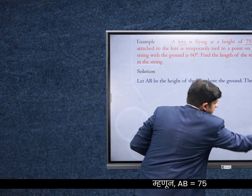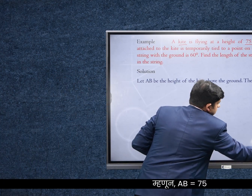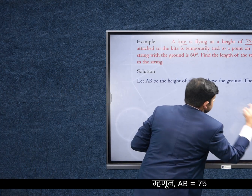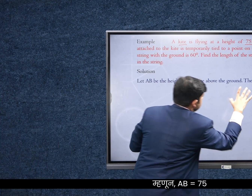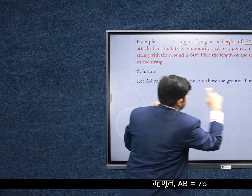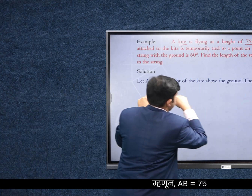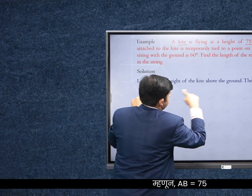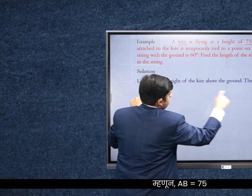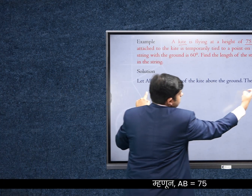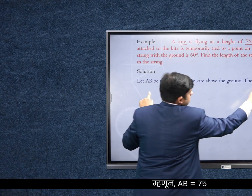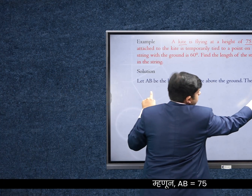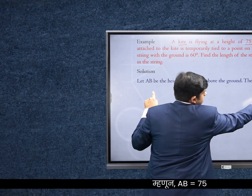75